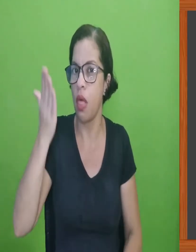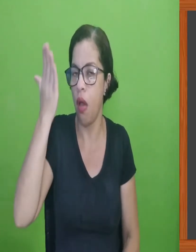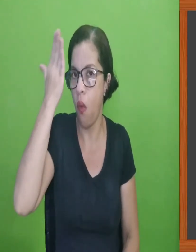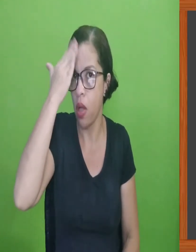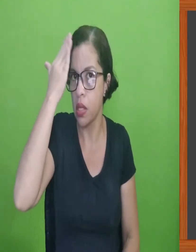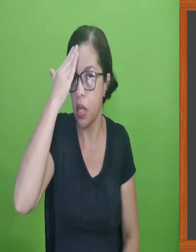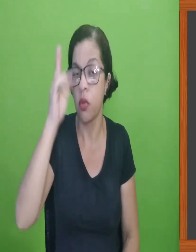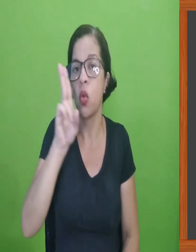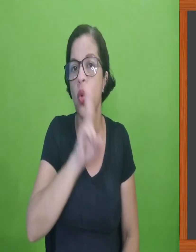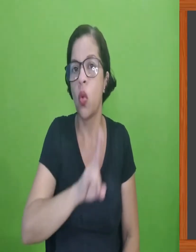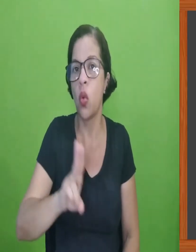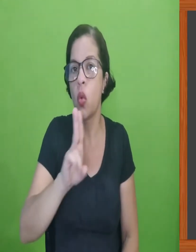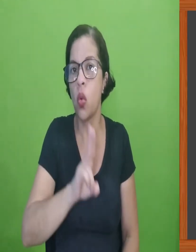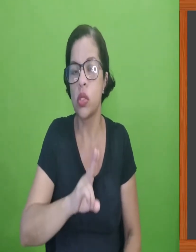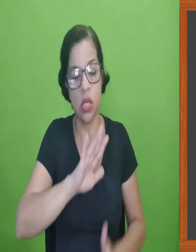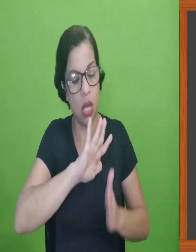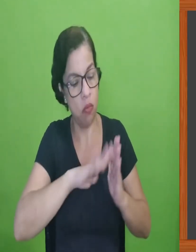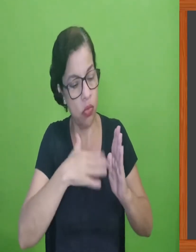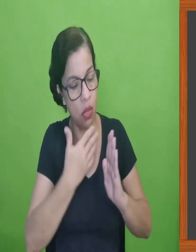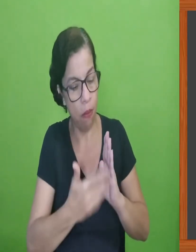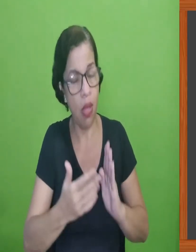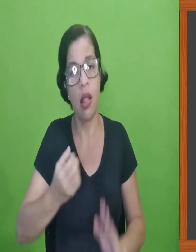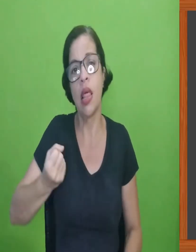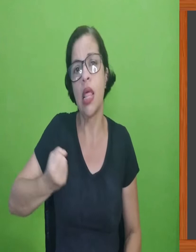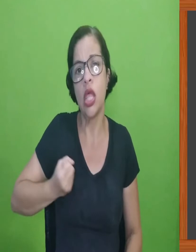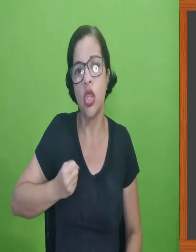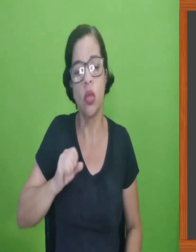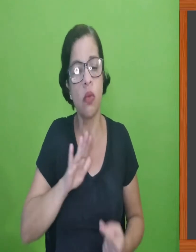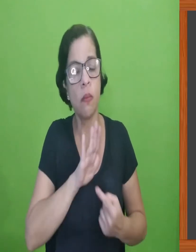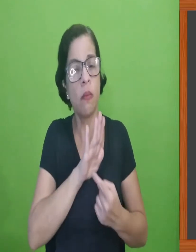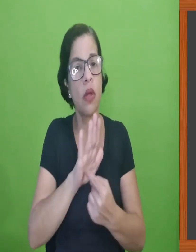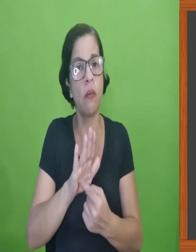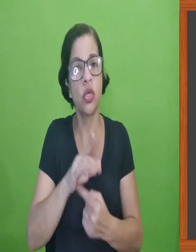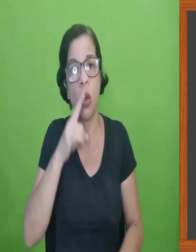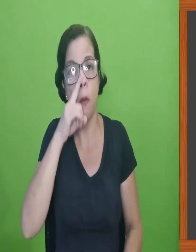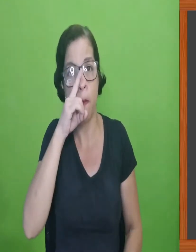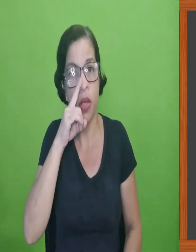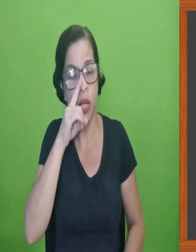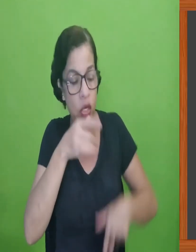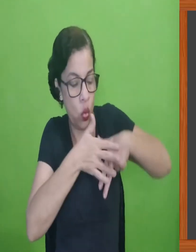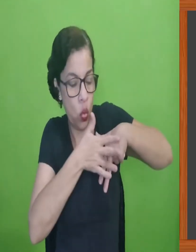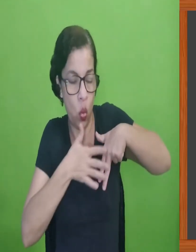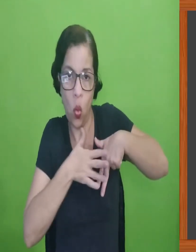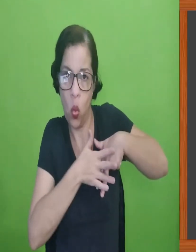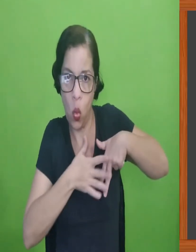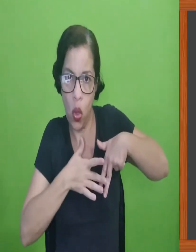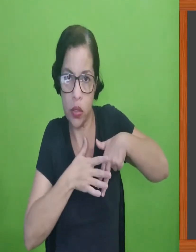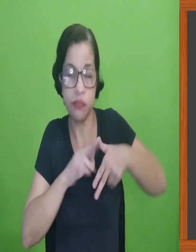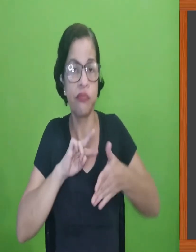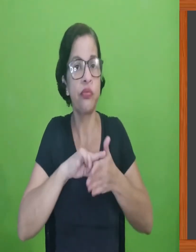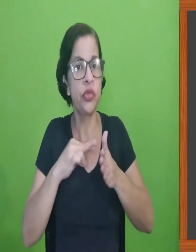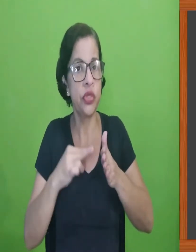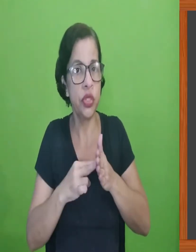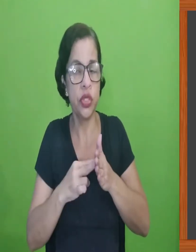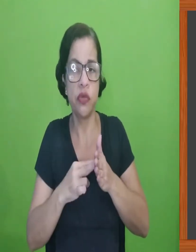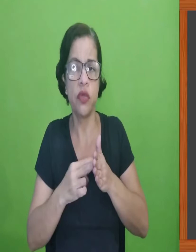habilitado, usamos scores e algoritmos para estratificar o risco cardiovascular, ou seja, uma estimativa